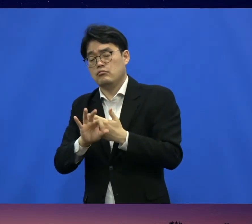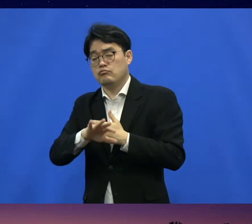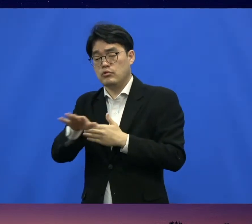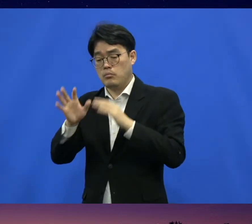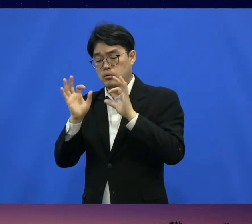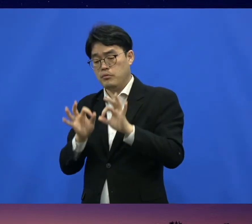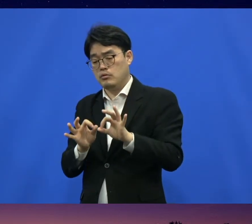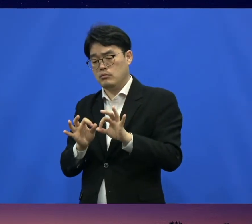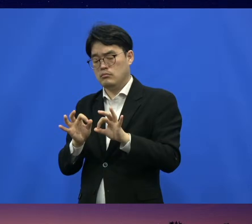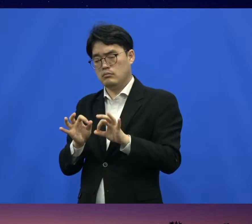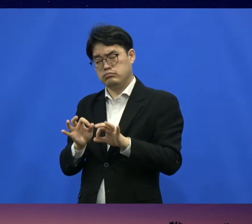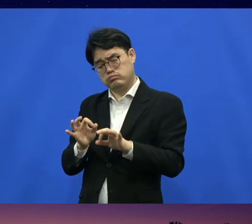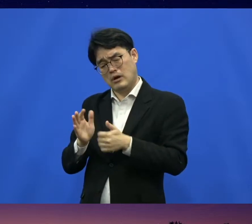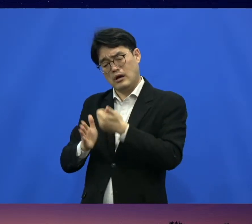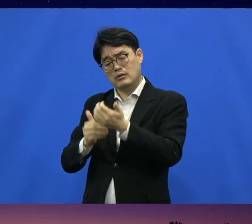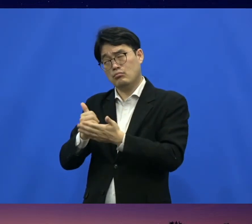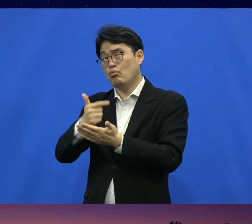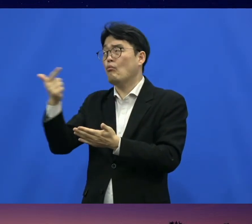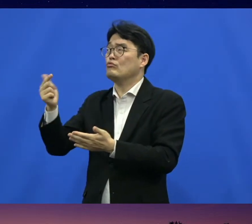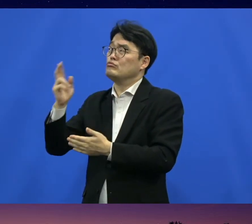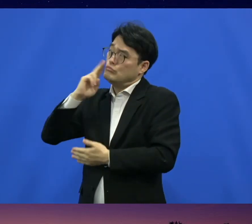어려운 사건으로 볼 수도 있어요.